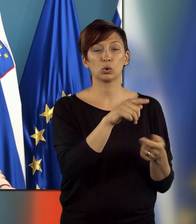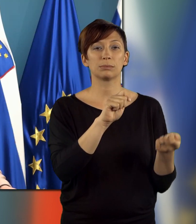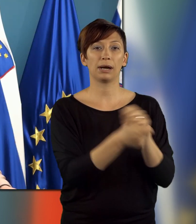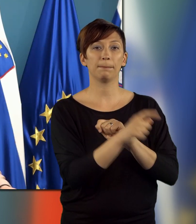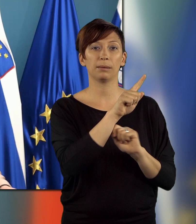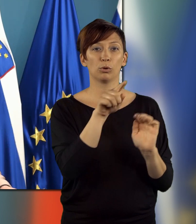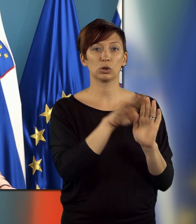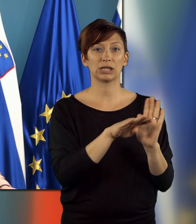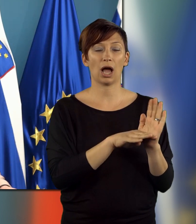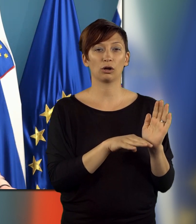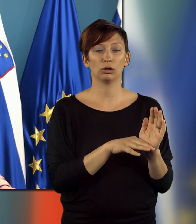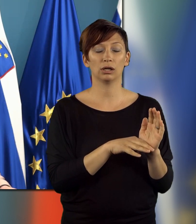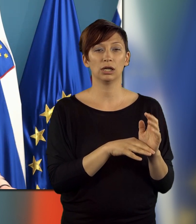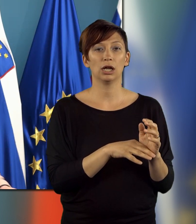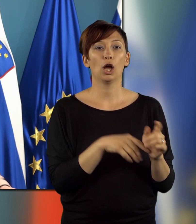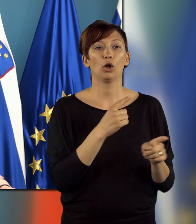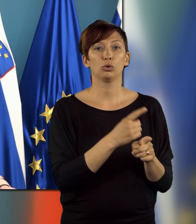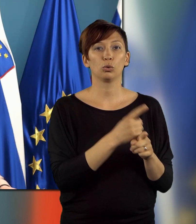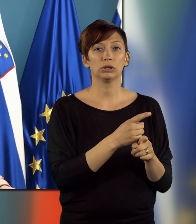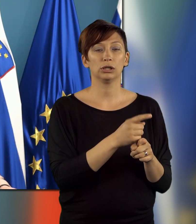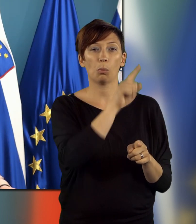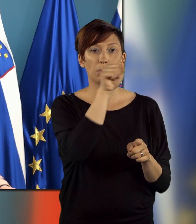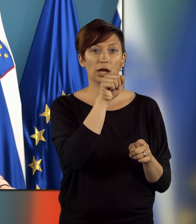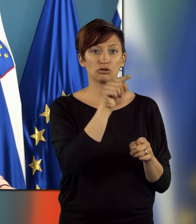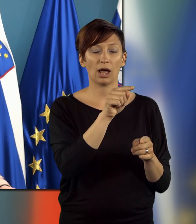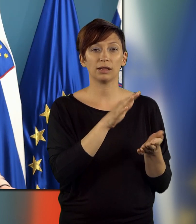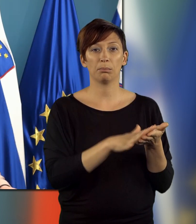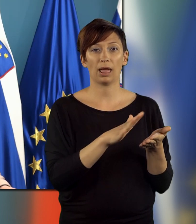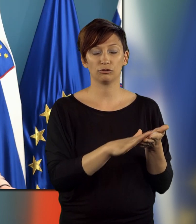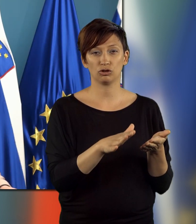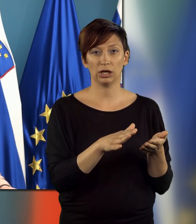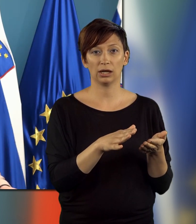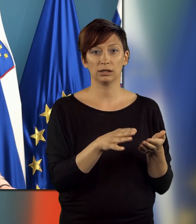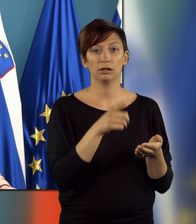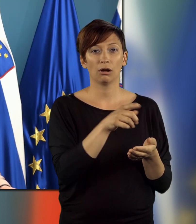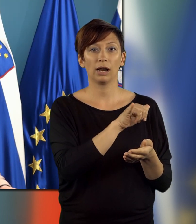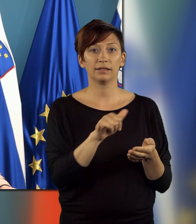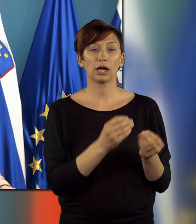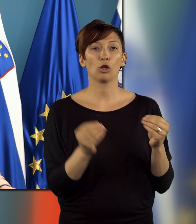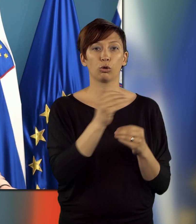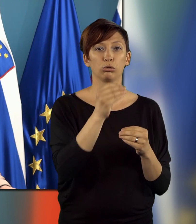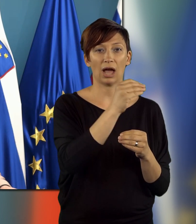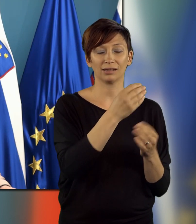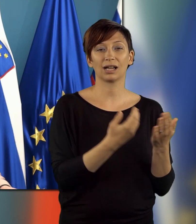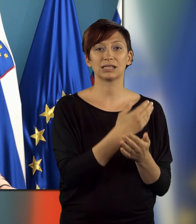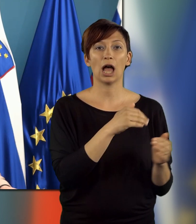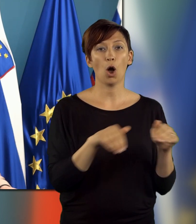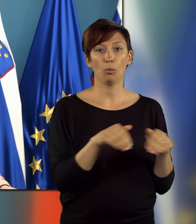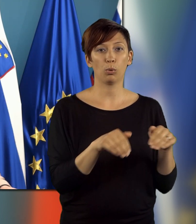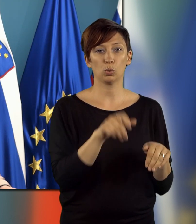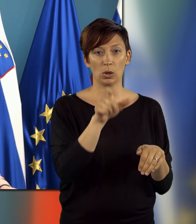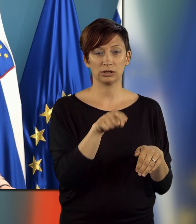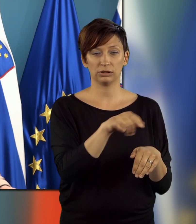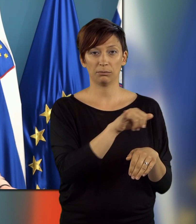spremembo zakona naslavljamo tudi vprašanje plačila letnega dodatka za upokojence v